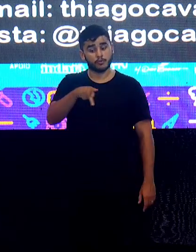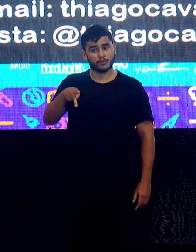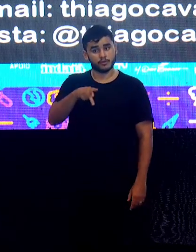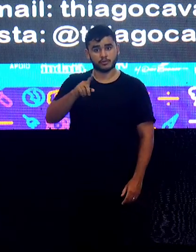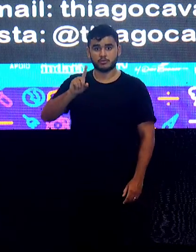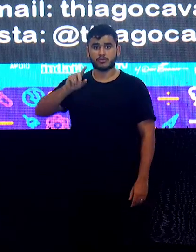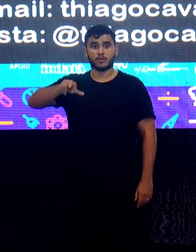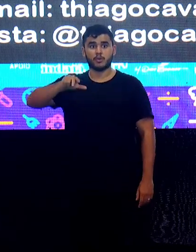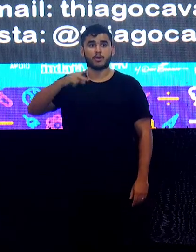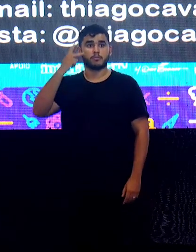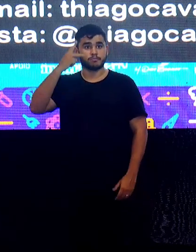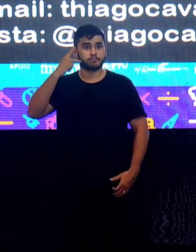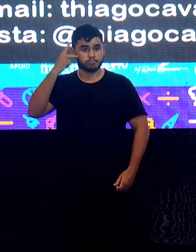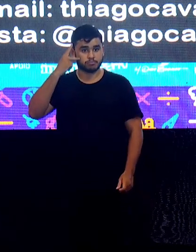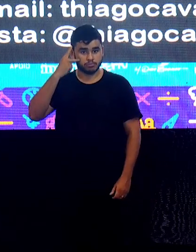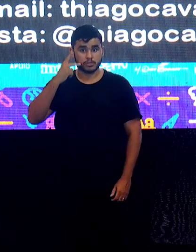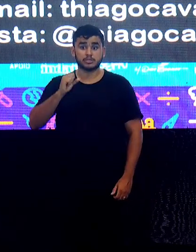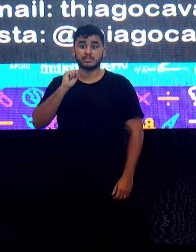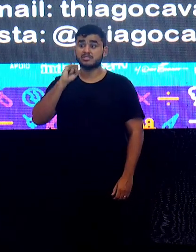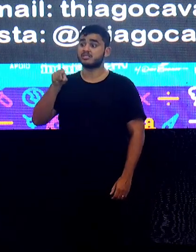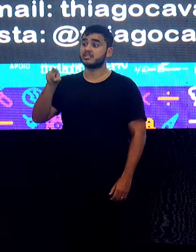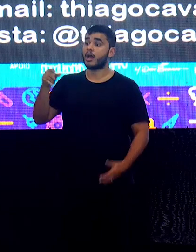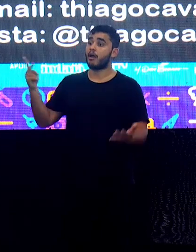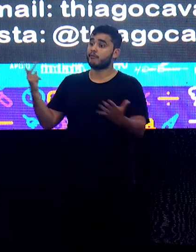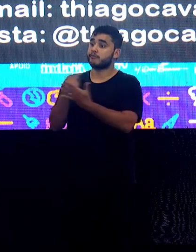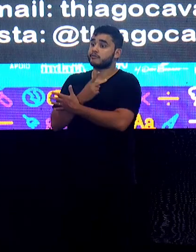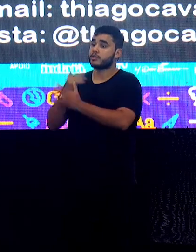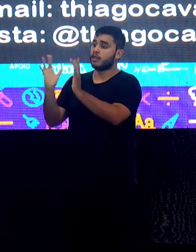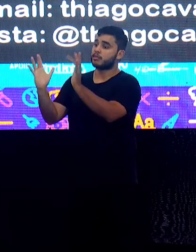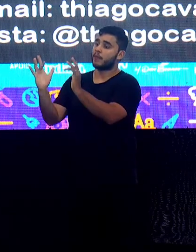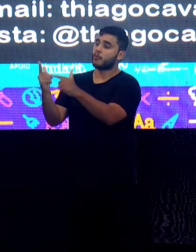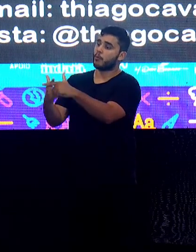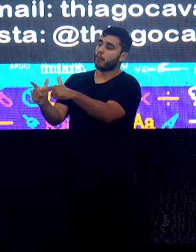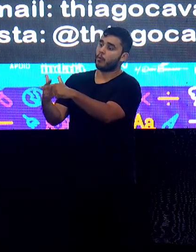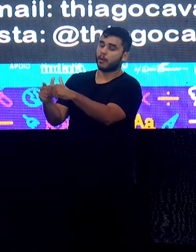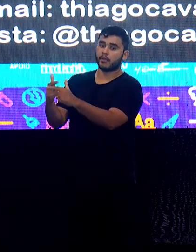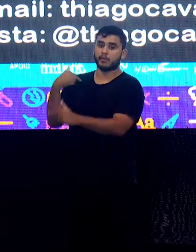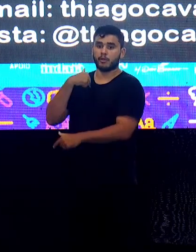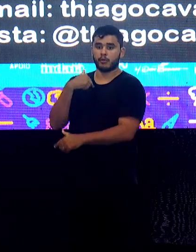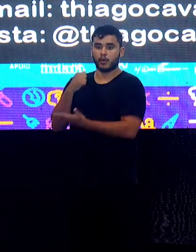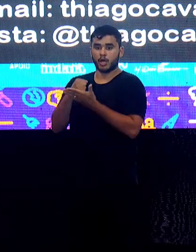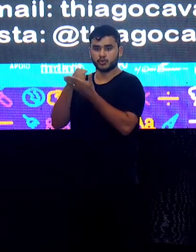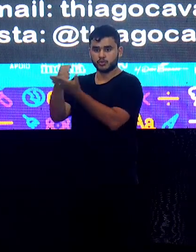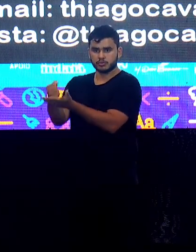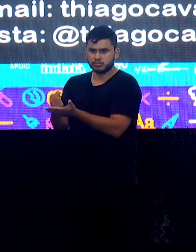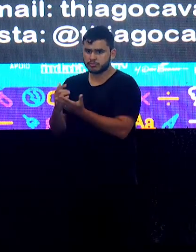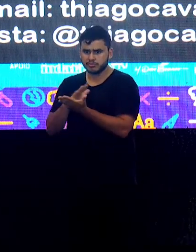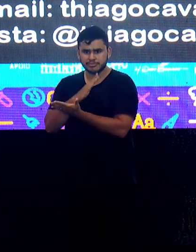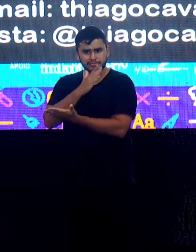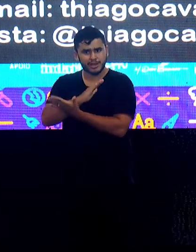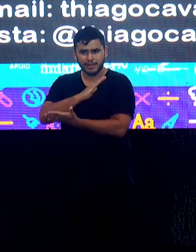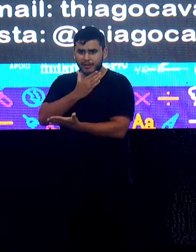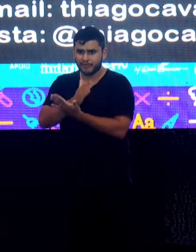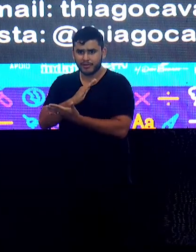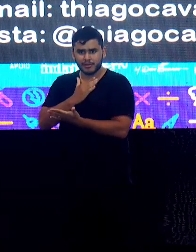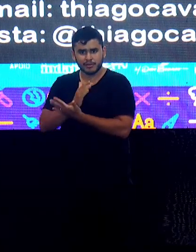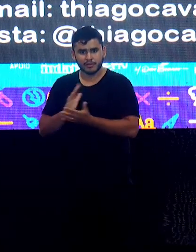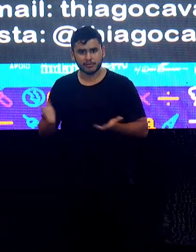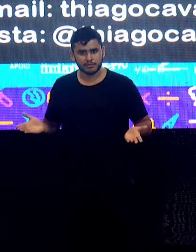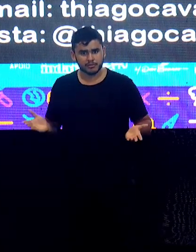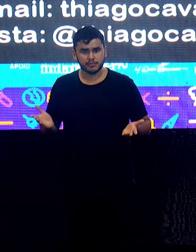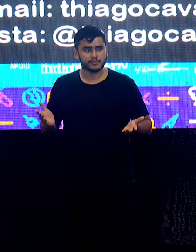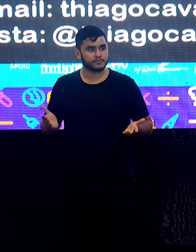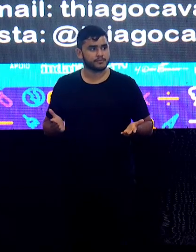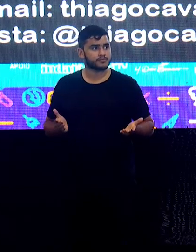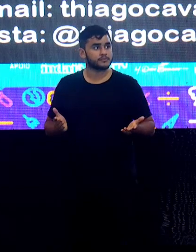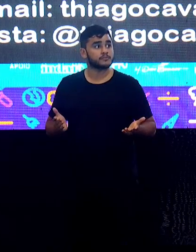pode pedir para eu resolver seus problemas de namoro. Professor, meu namorado, não. Professor,